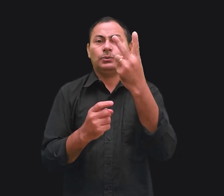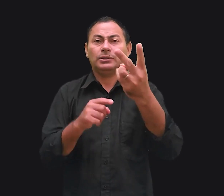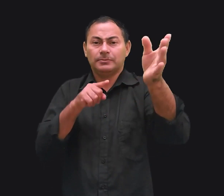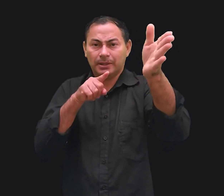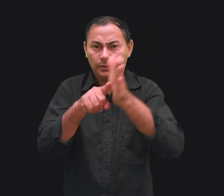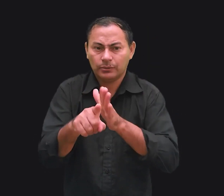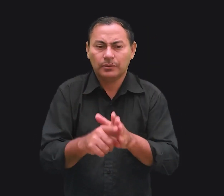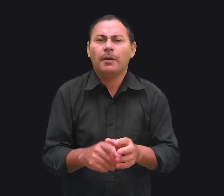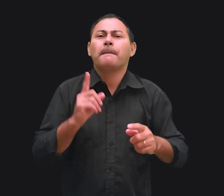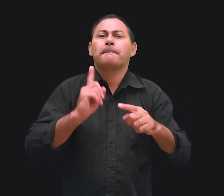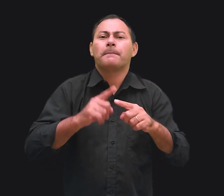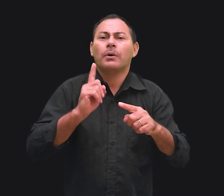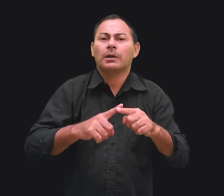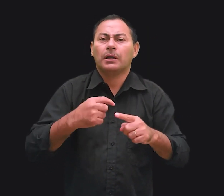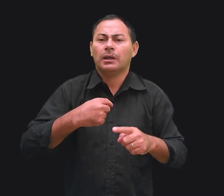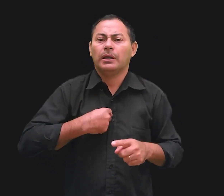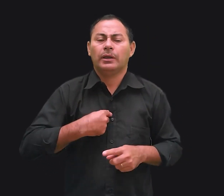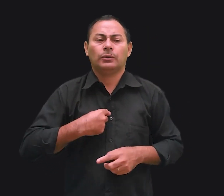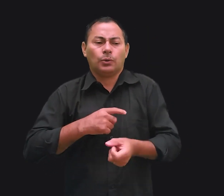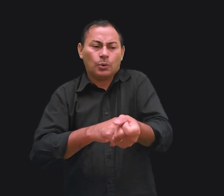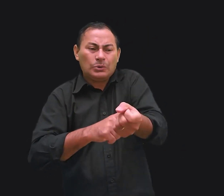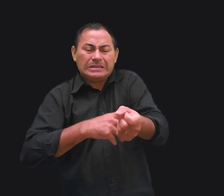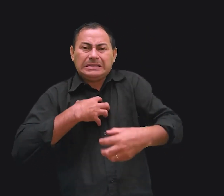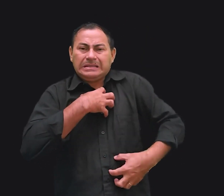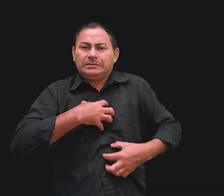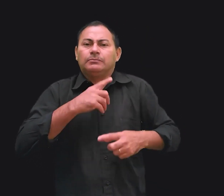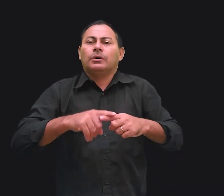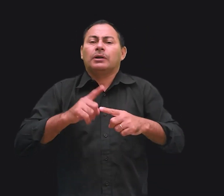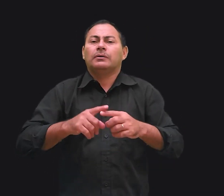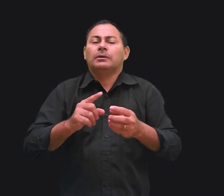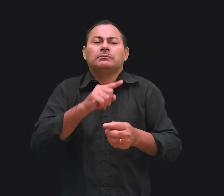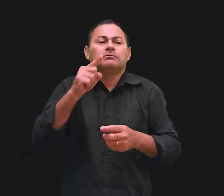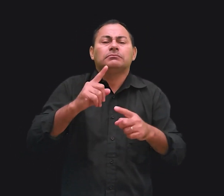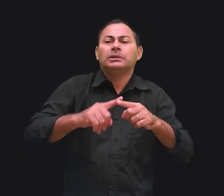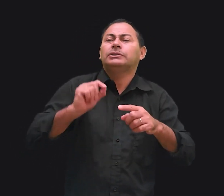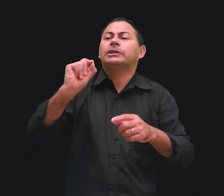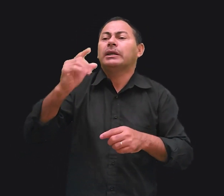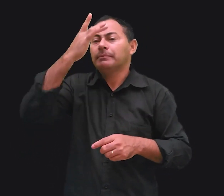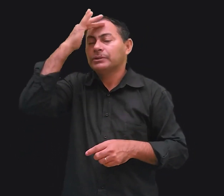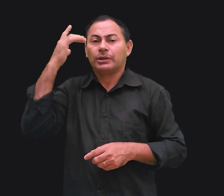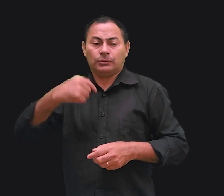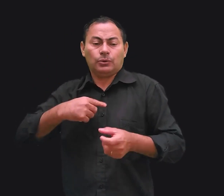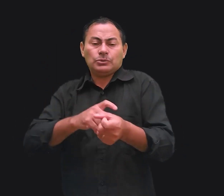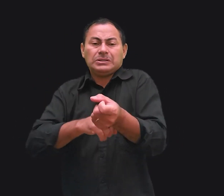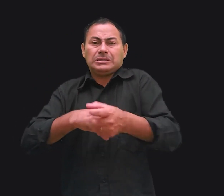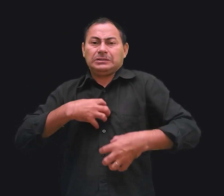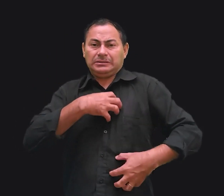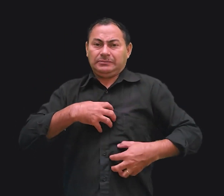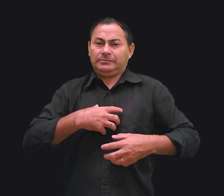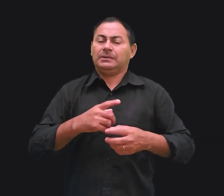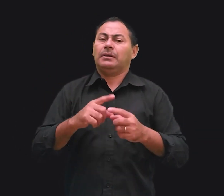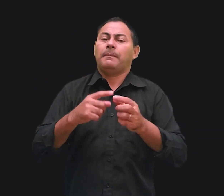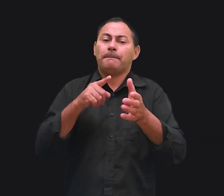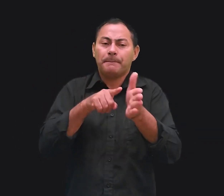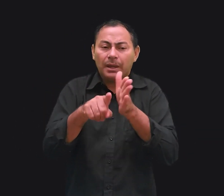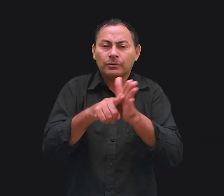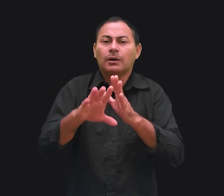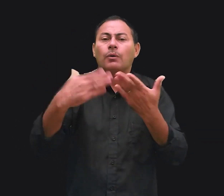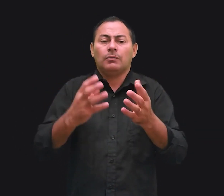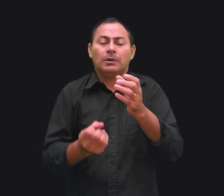duas perguntas. Por que eu estou com raiva? E de quem eu estou com raiva? Devemos nos perguntar qual